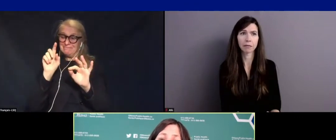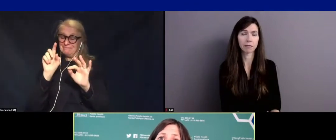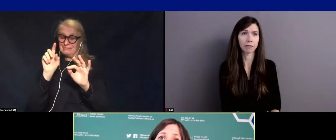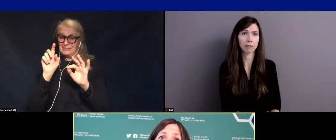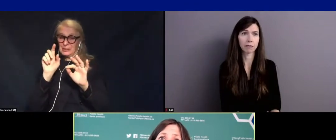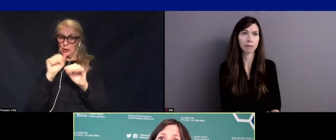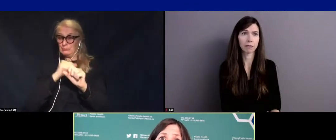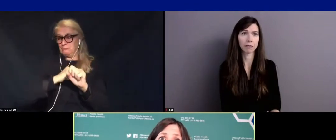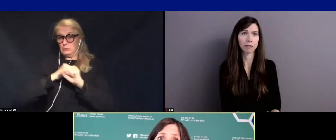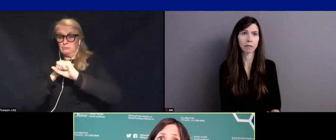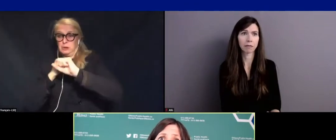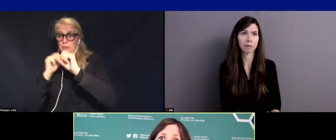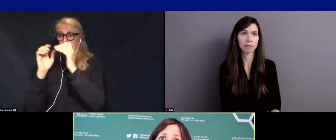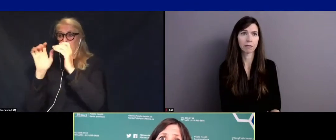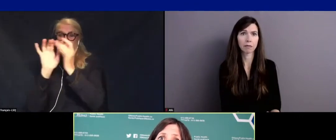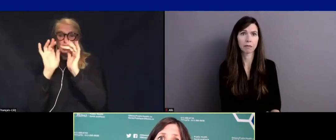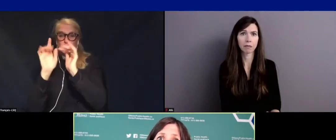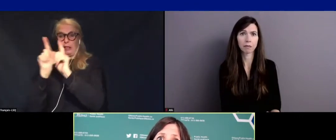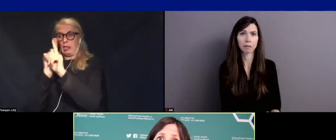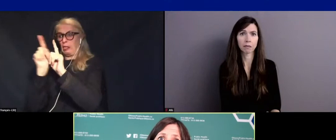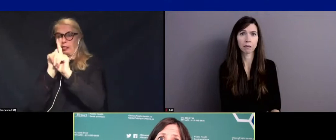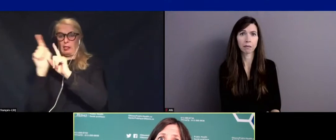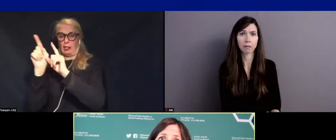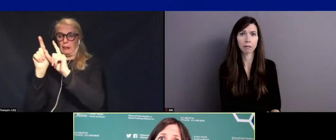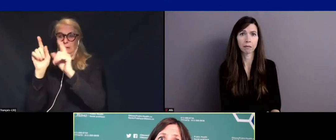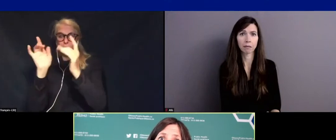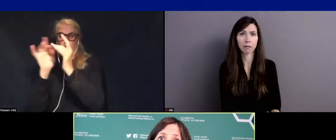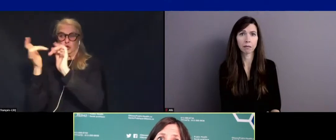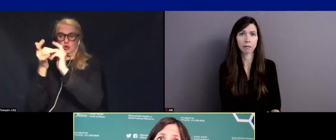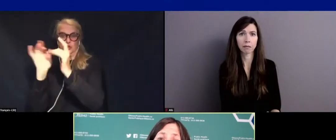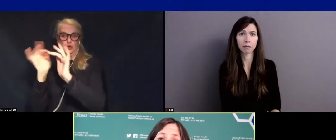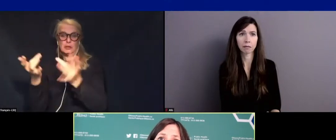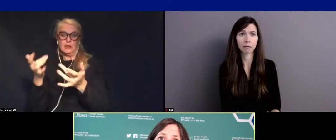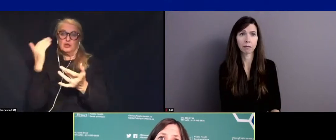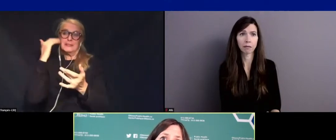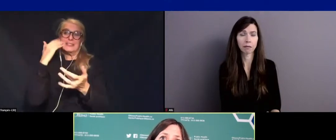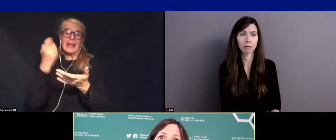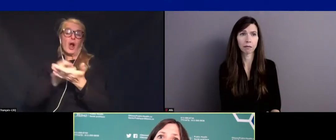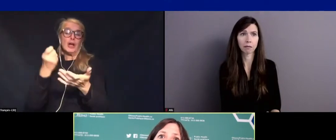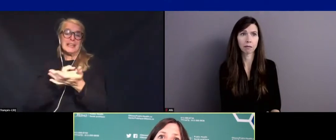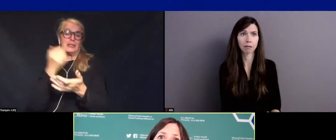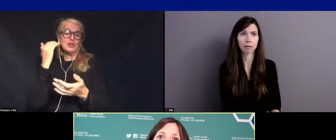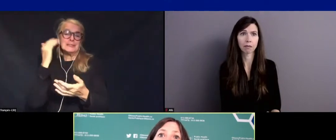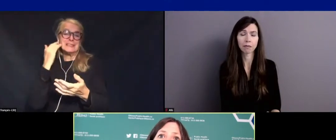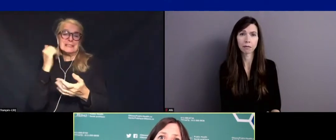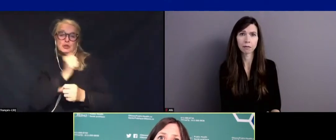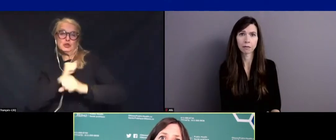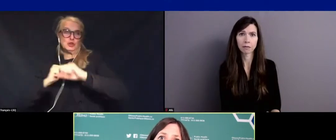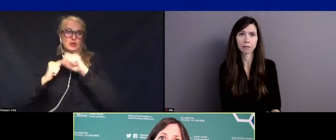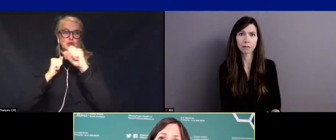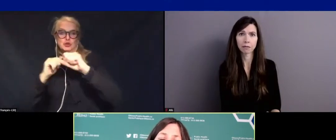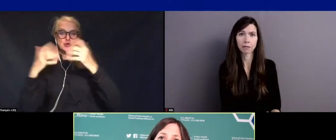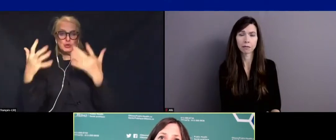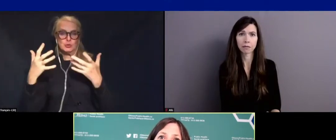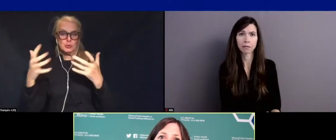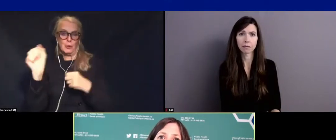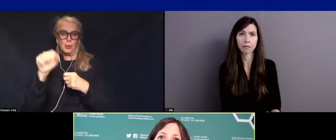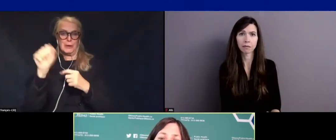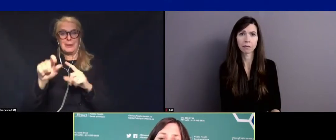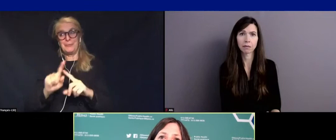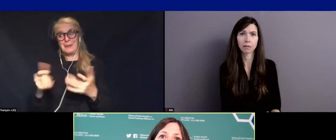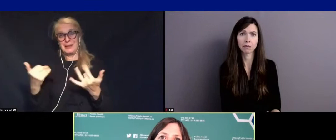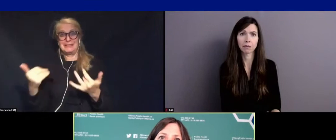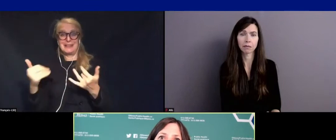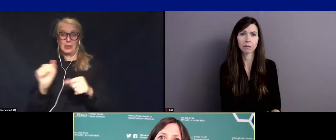les différents joueurs. Je sais, c'est pas comment on joue le hockey normalement, mais nous sommes dans une pandémie et il